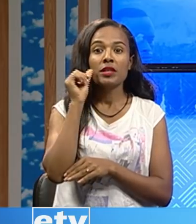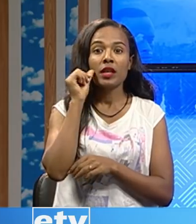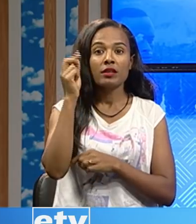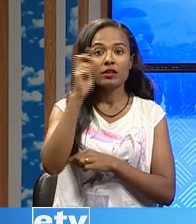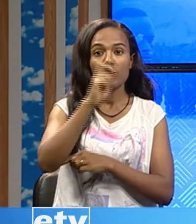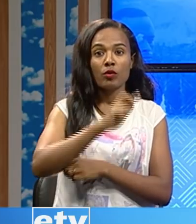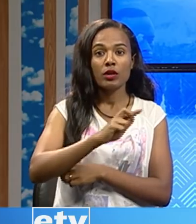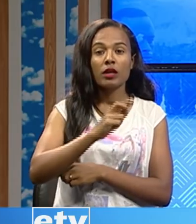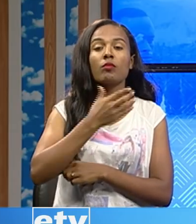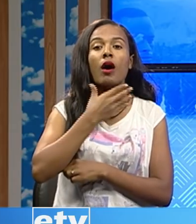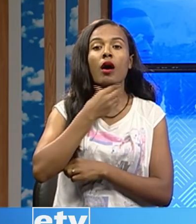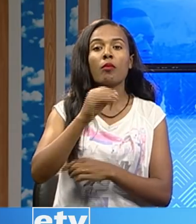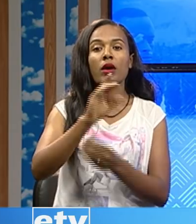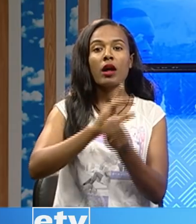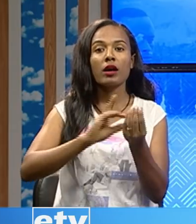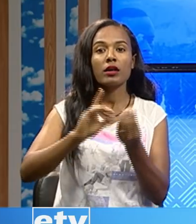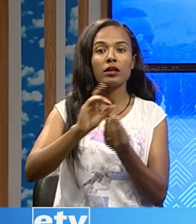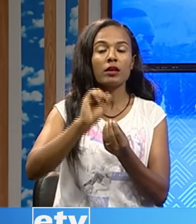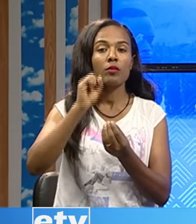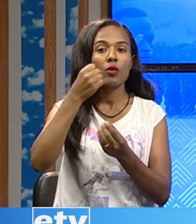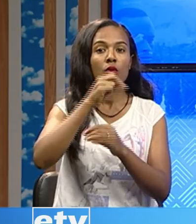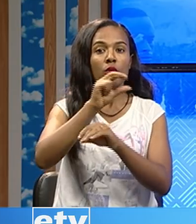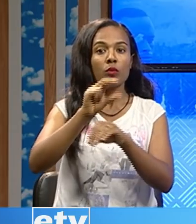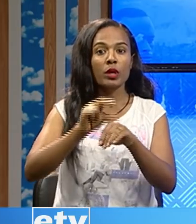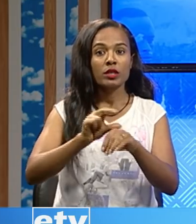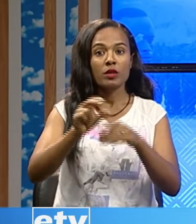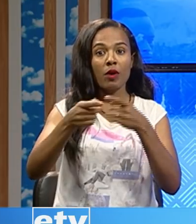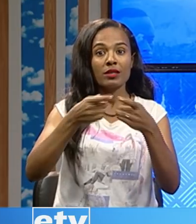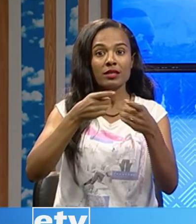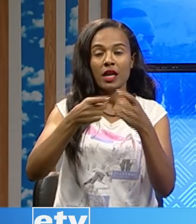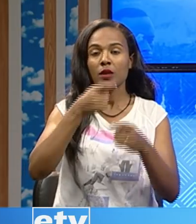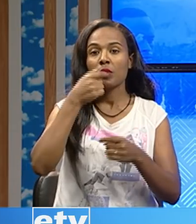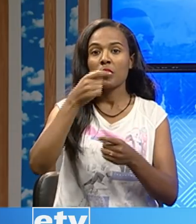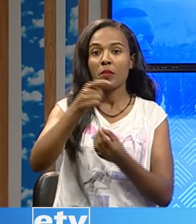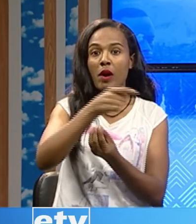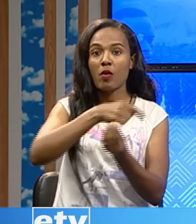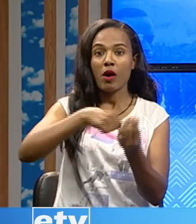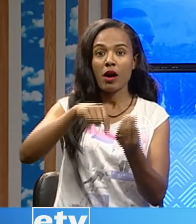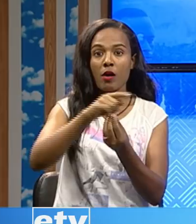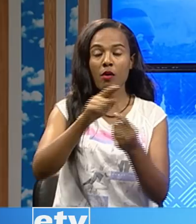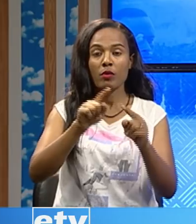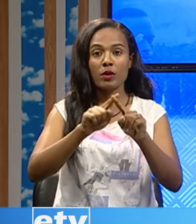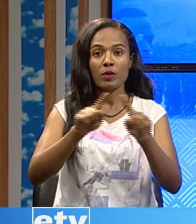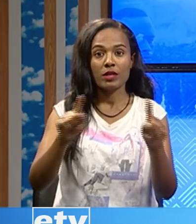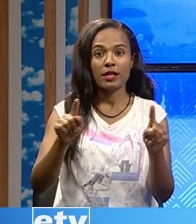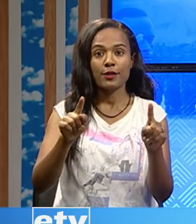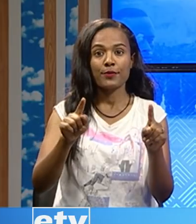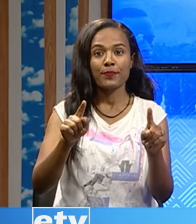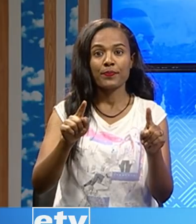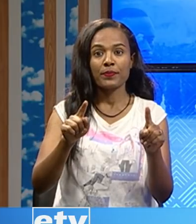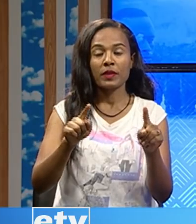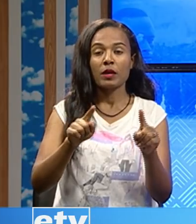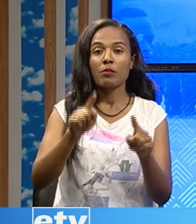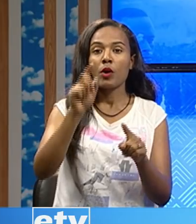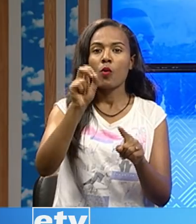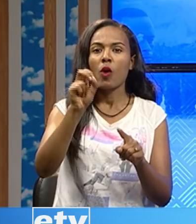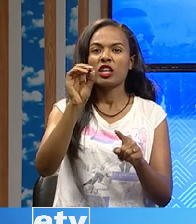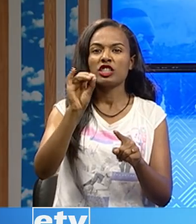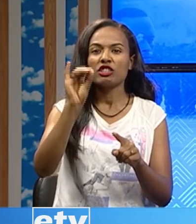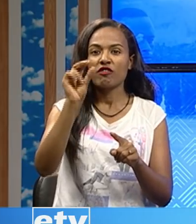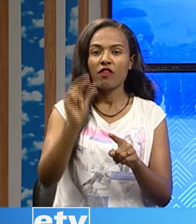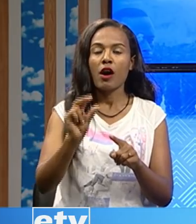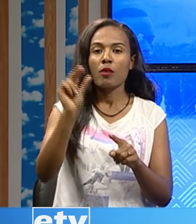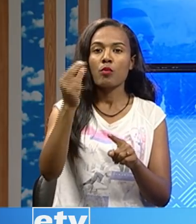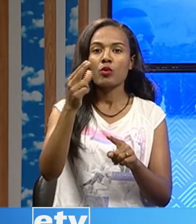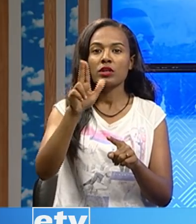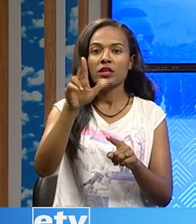ዕለት በአማራ ክልል ኦሮሞ ብሔረሰብ አስተዳደር በሚባሉ አካባቢ በተለይም በደዋጨፋ የቦርከና